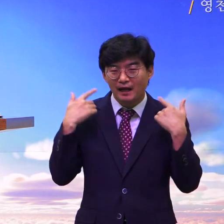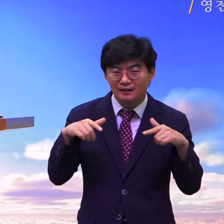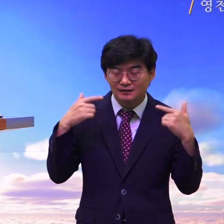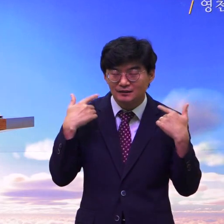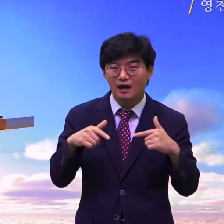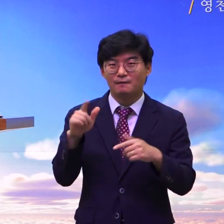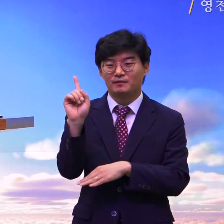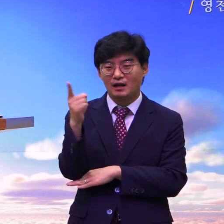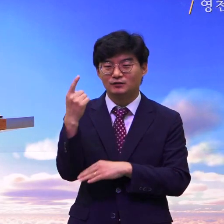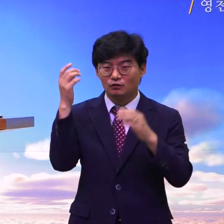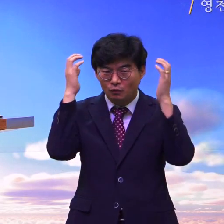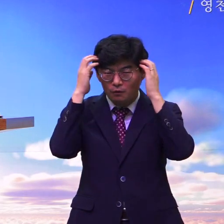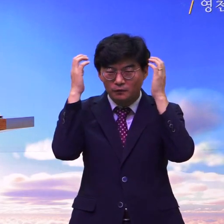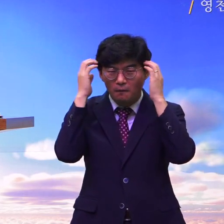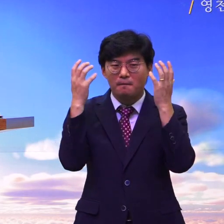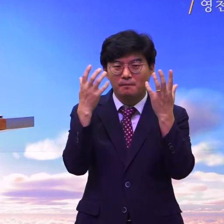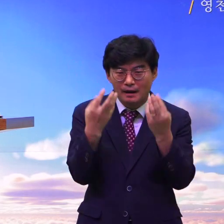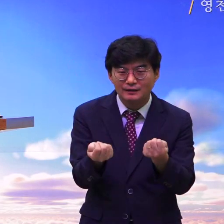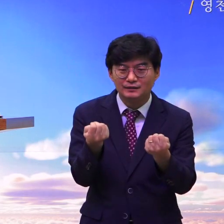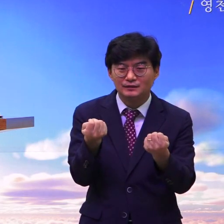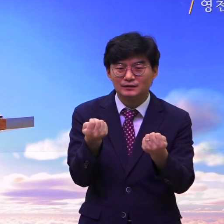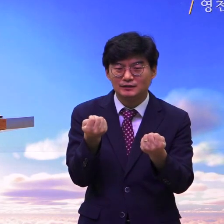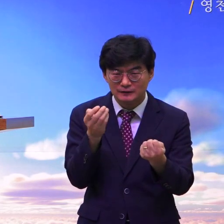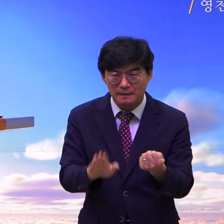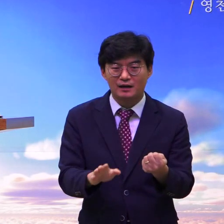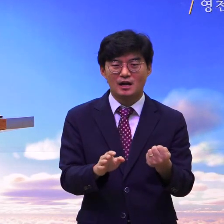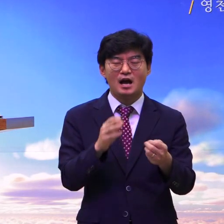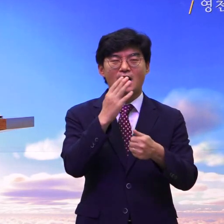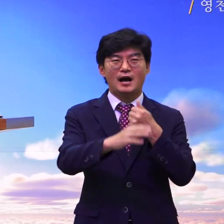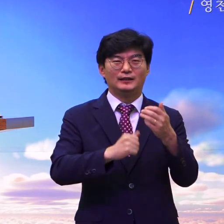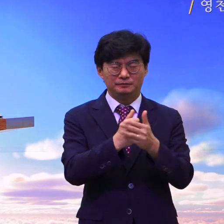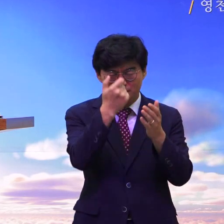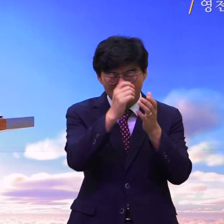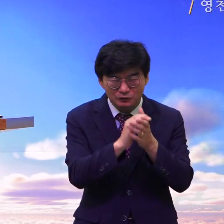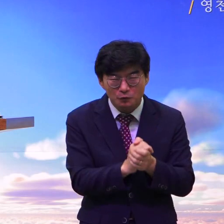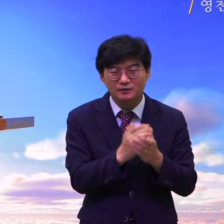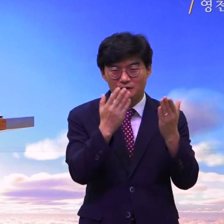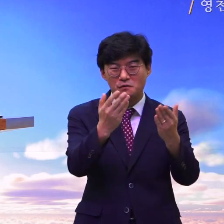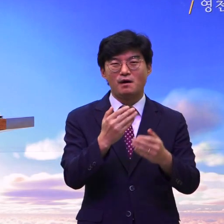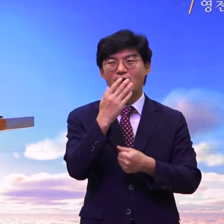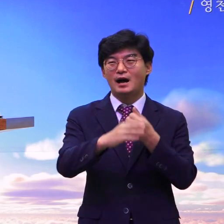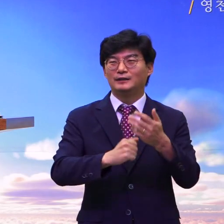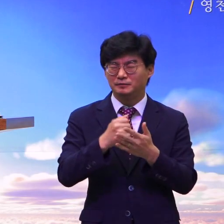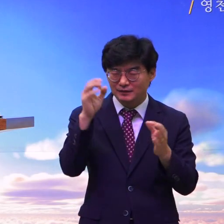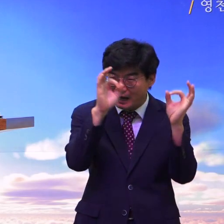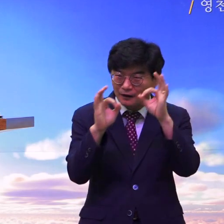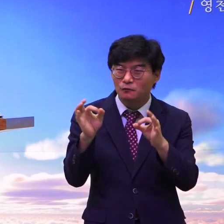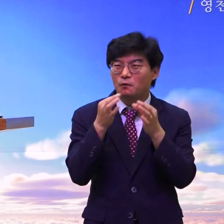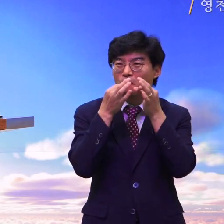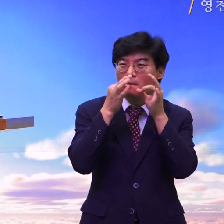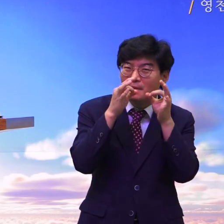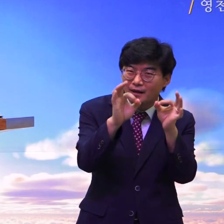고통 속에서 하나님을 부르짖고 하나님을 찾고 하나님께 대해서 탄식하며 기도합니다.